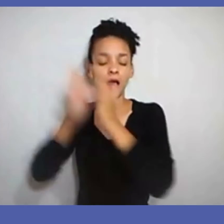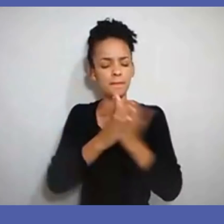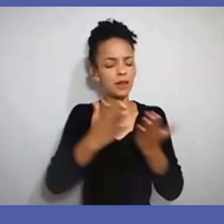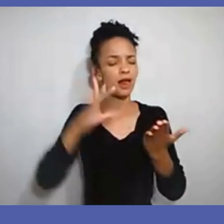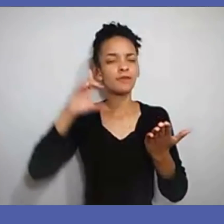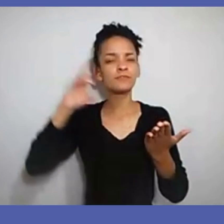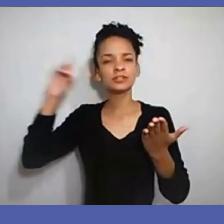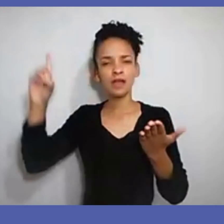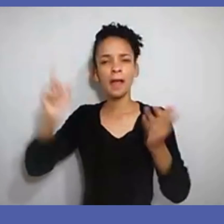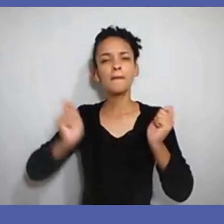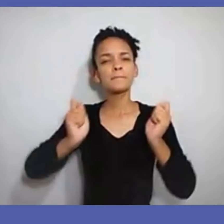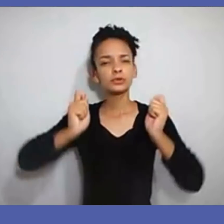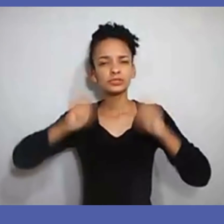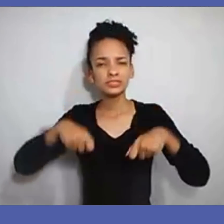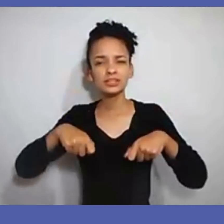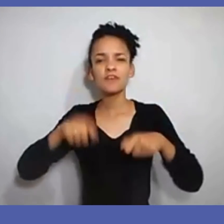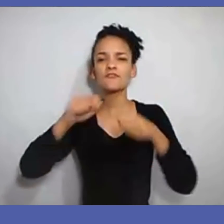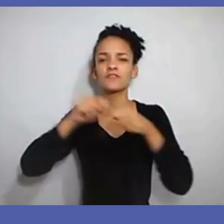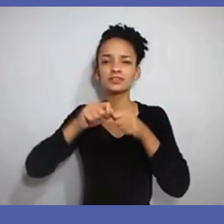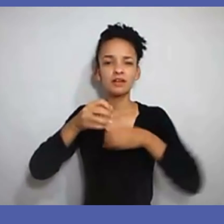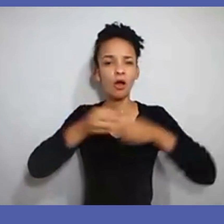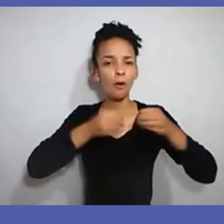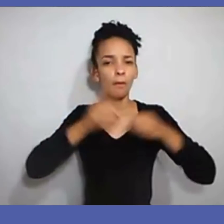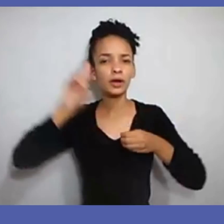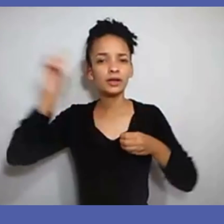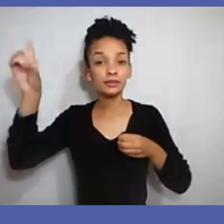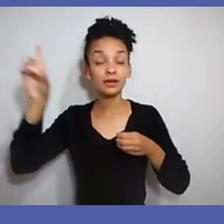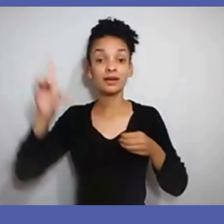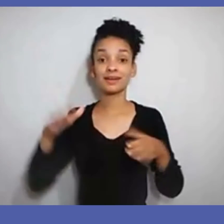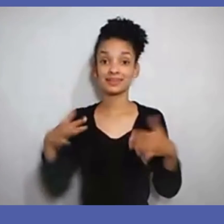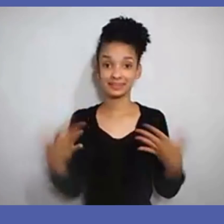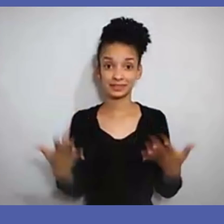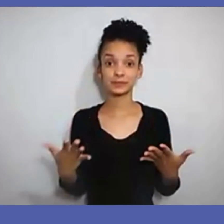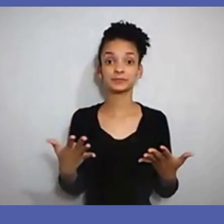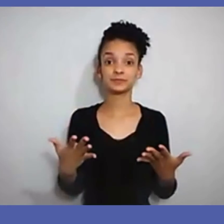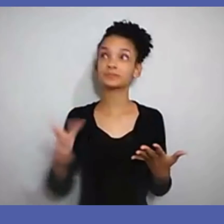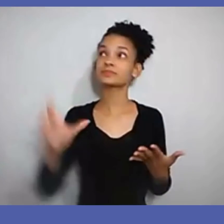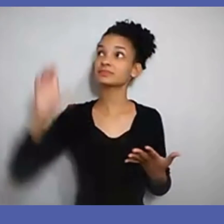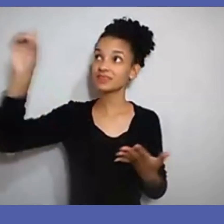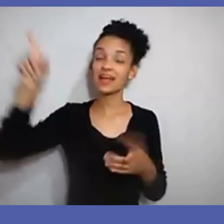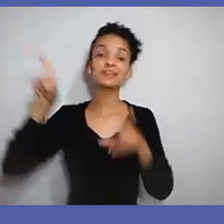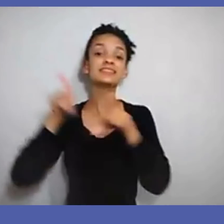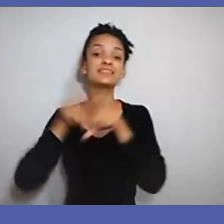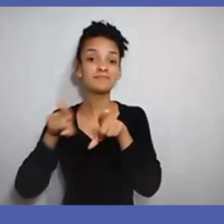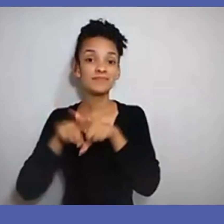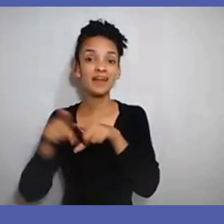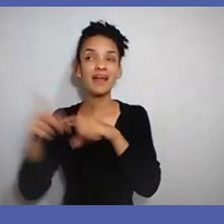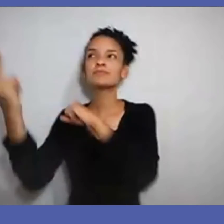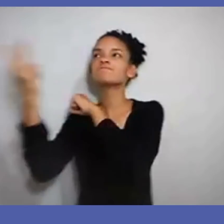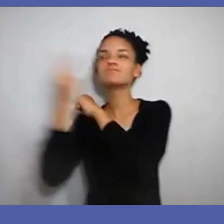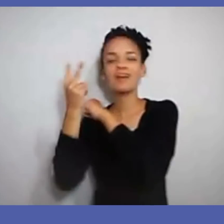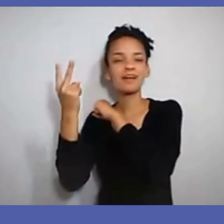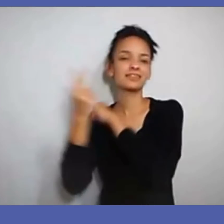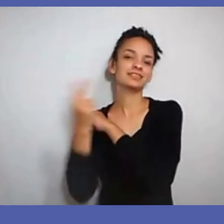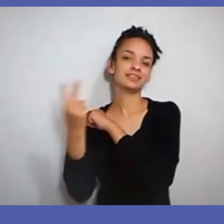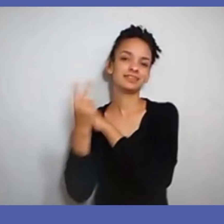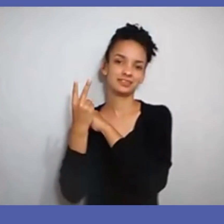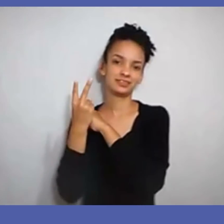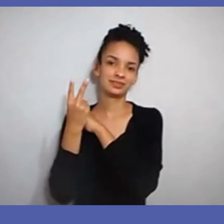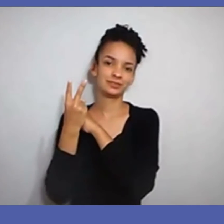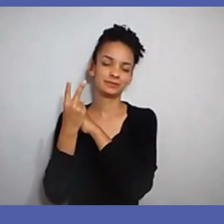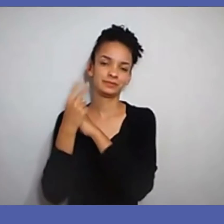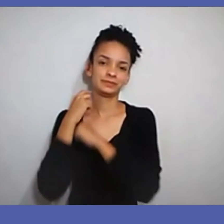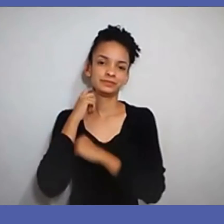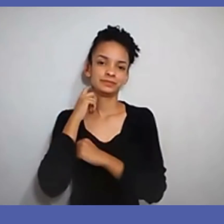a obra de Deus por meio de nós, irmãos, também eu guardarei da hora da provação que há de vir sobre o mundo